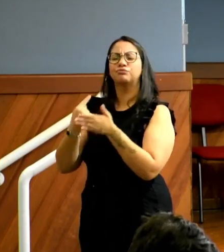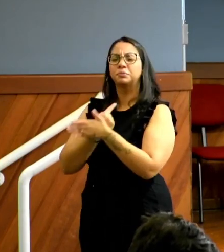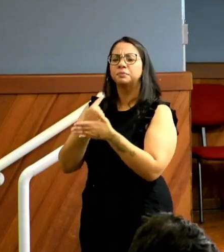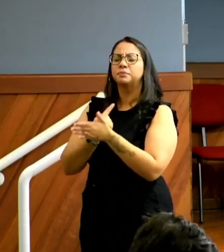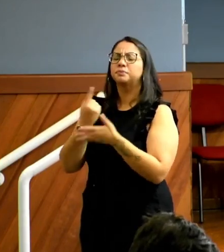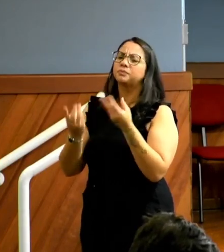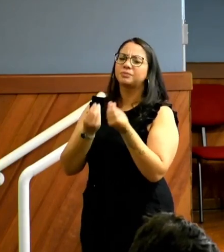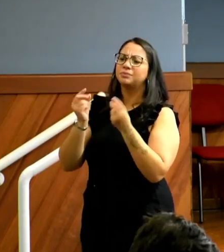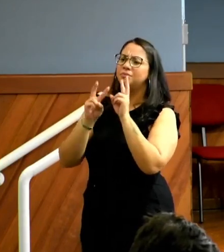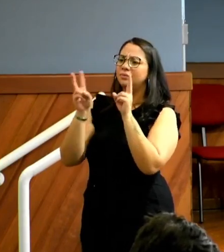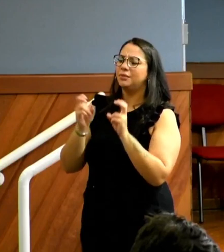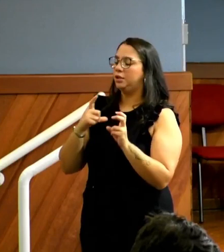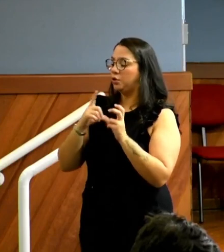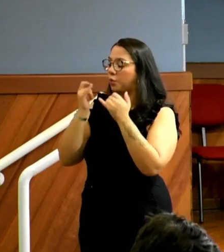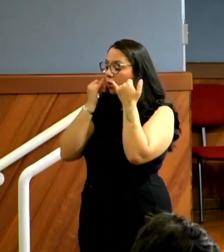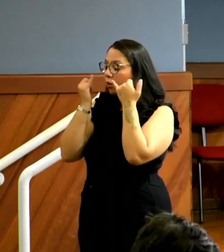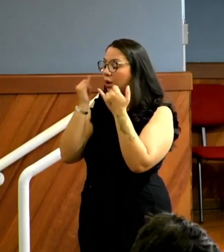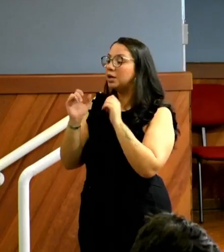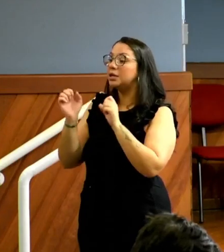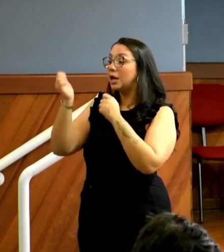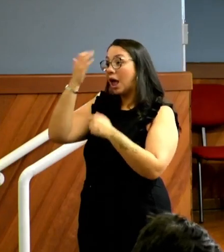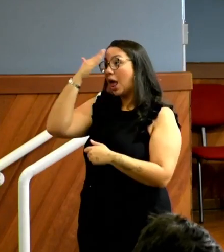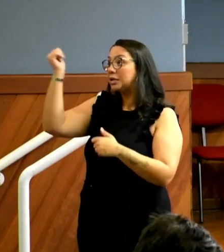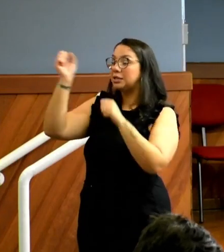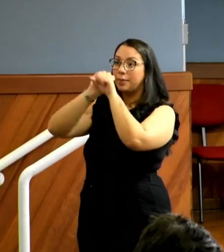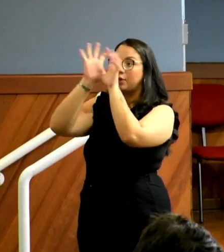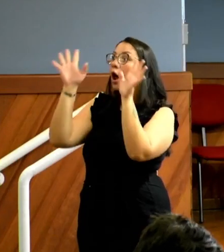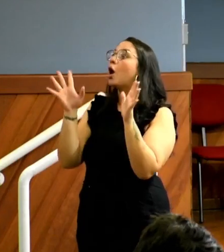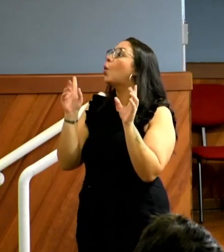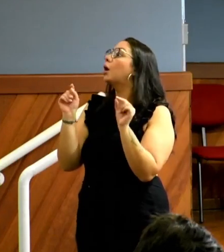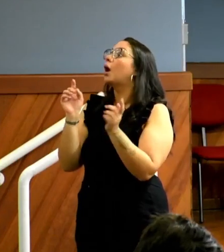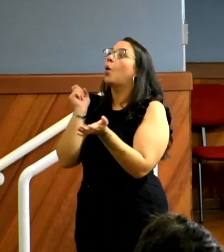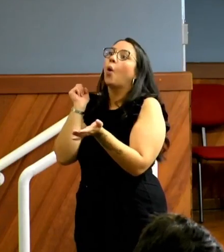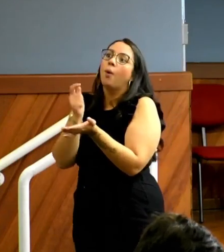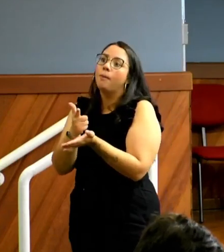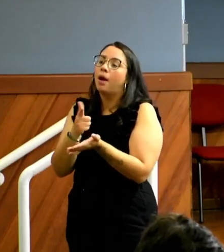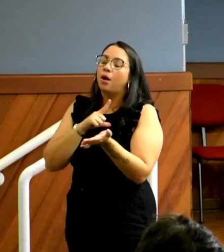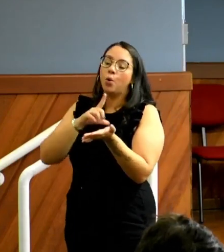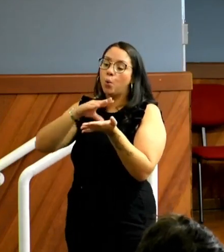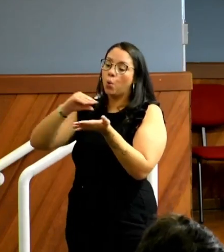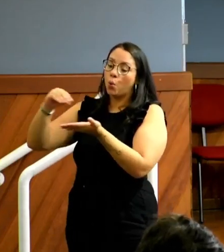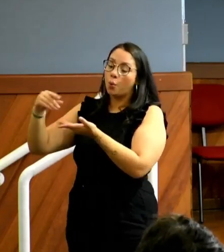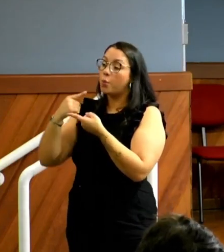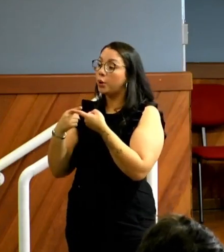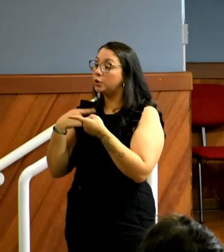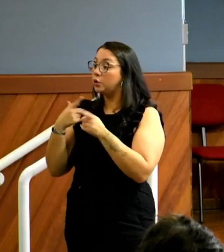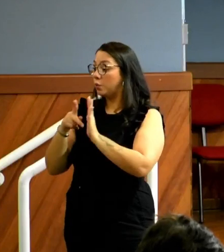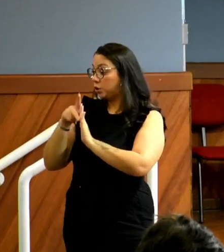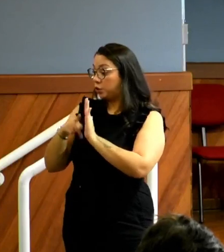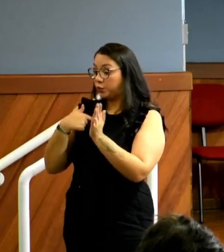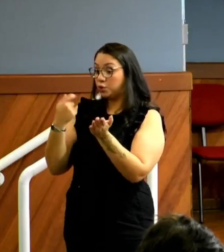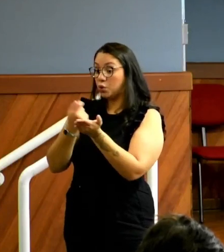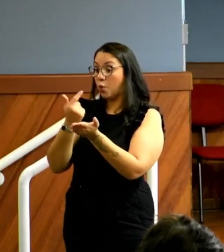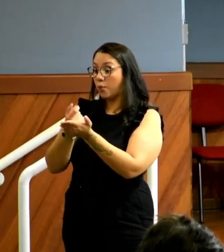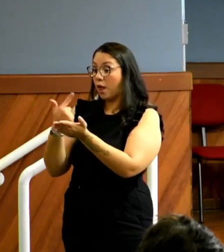né, como se a gente fosse o poço da sabedoria, assim, que equipamentos a gente vai comprar? Né? Aí fala os equipamentos aí, porque eu estou com um projeto e preciso comprar, porque eu